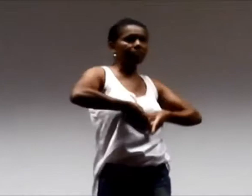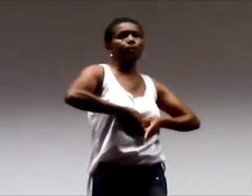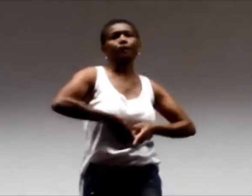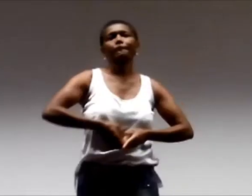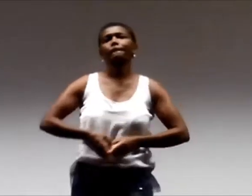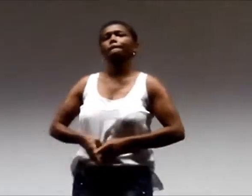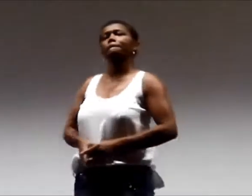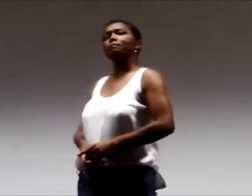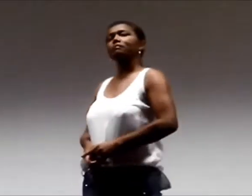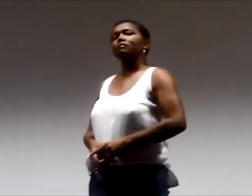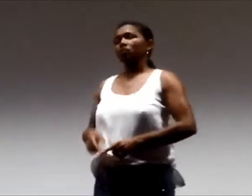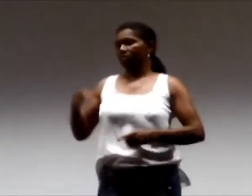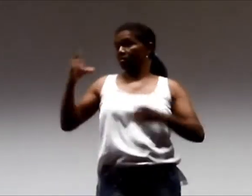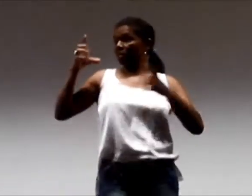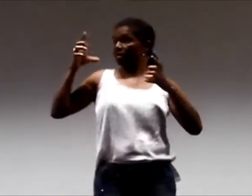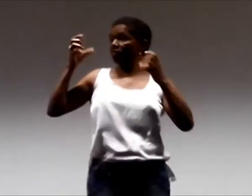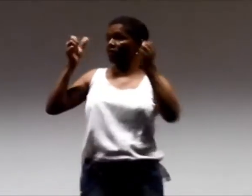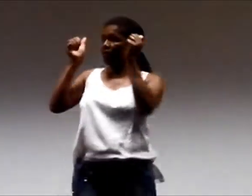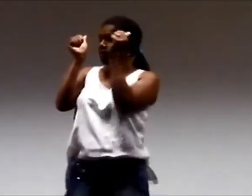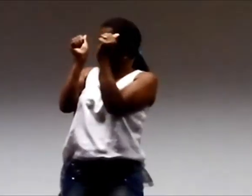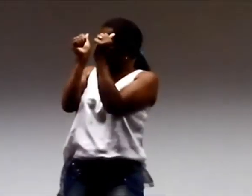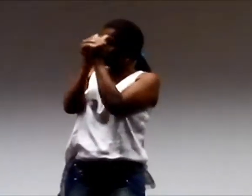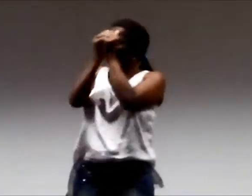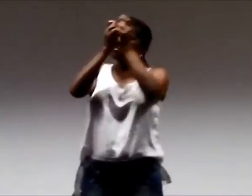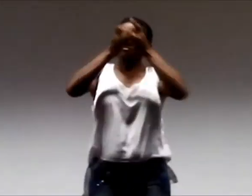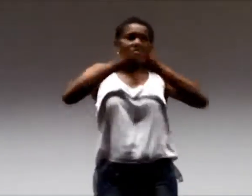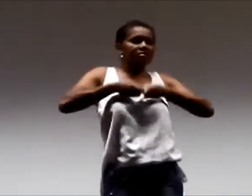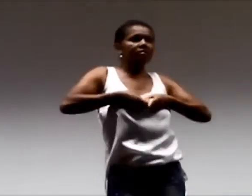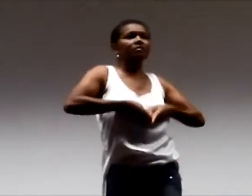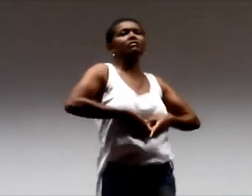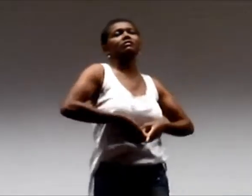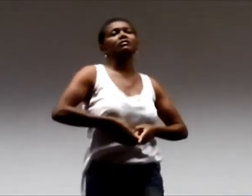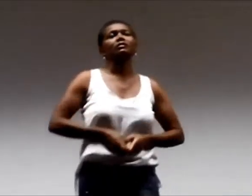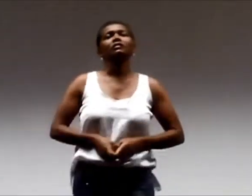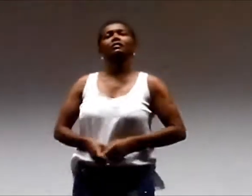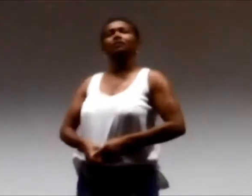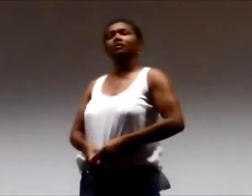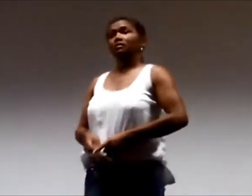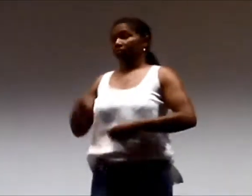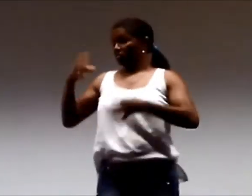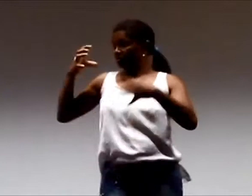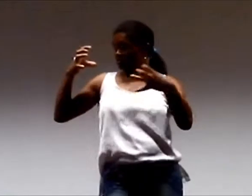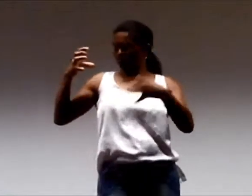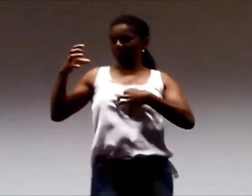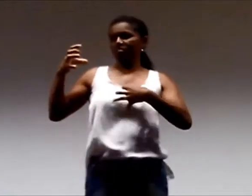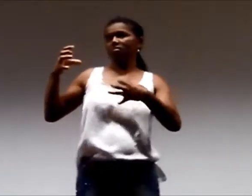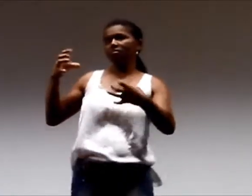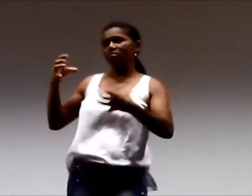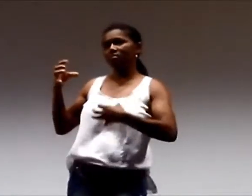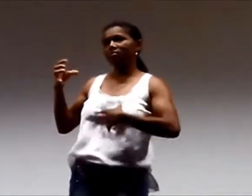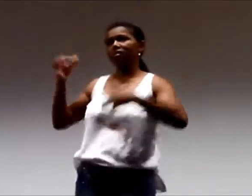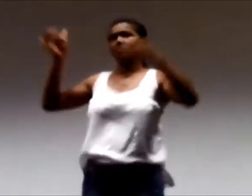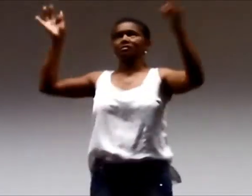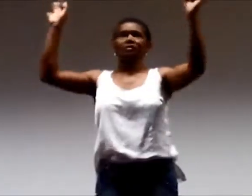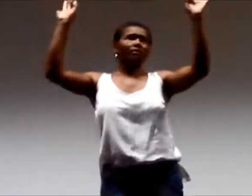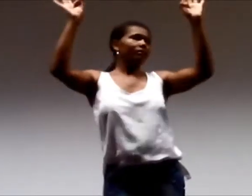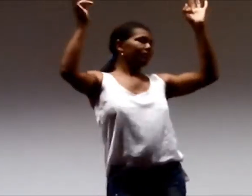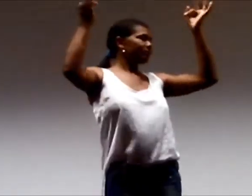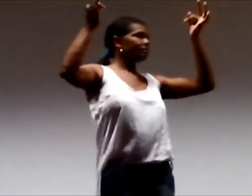ficar? Você veio pra ficar. Você que me faz